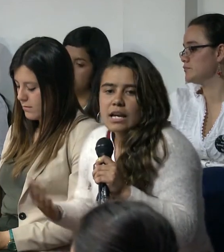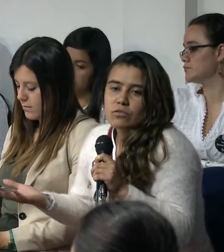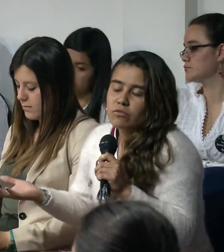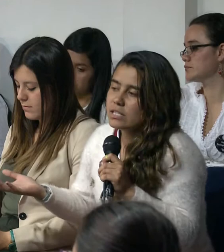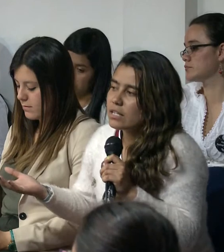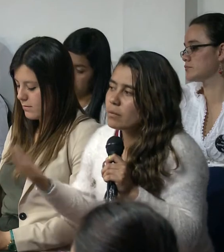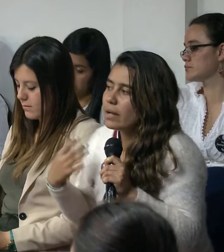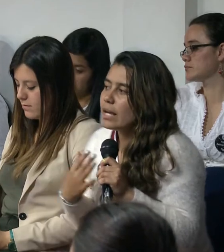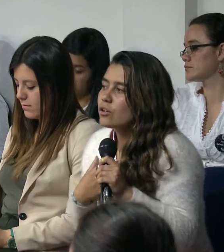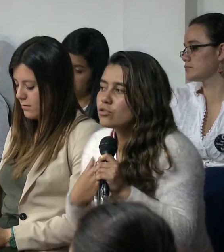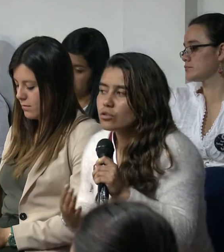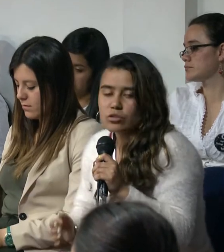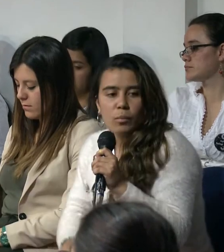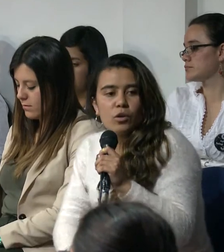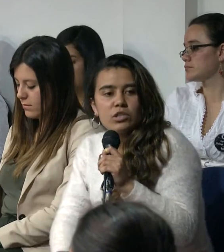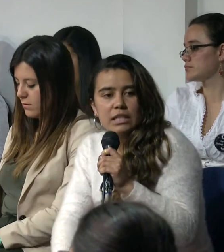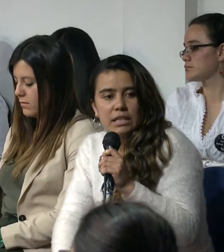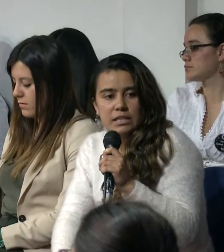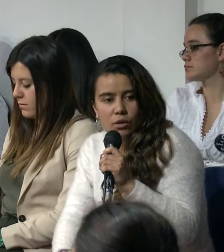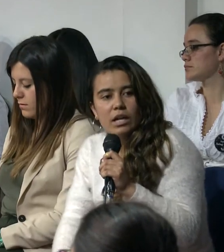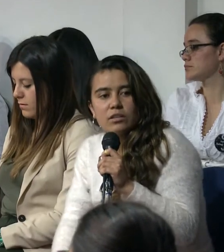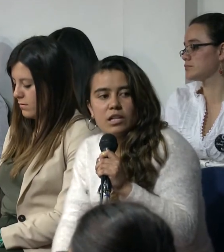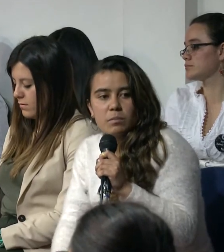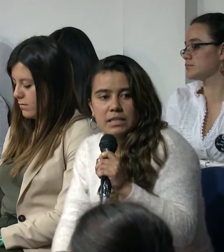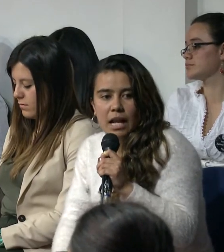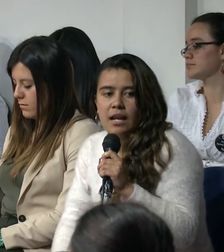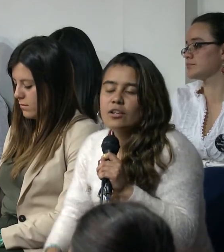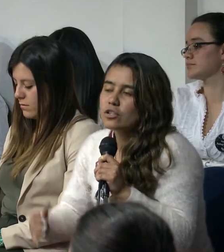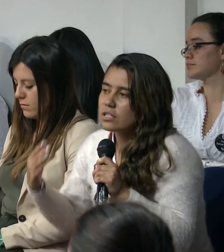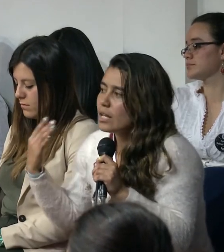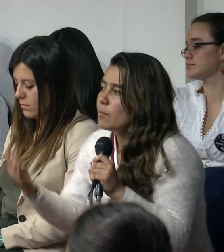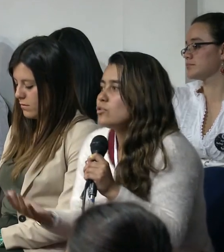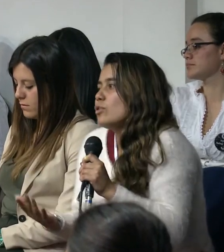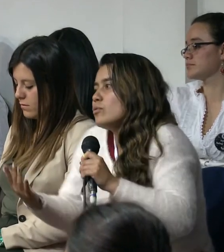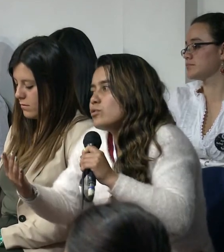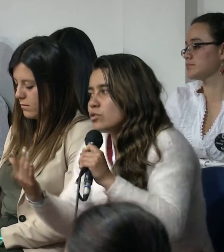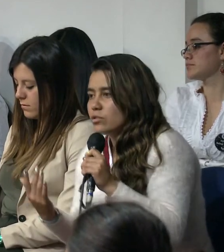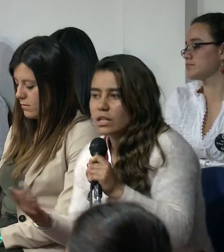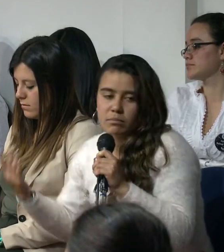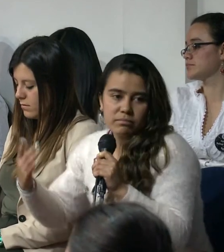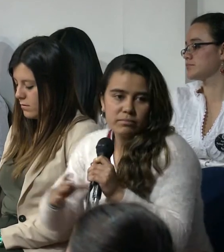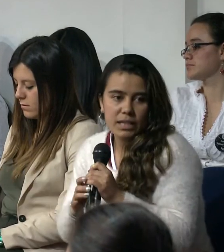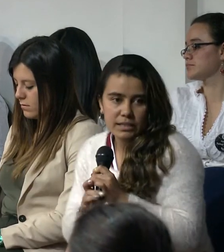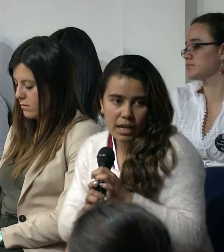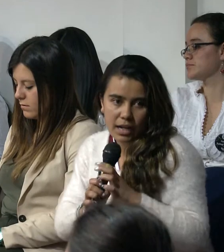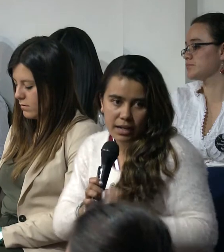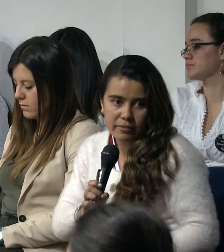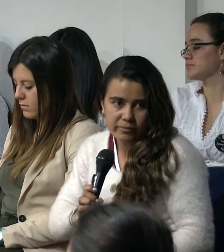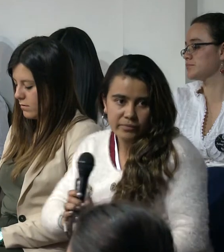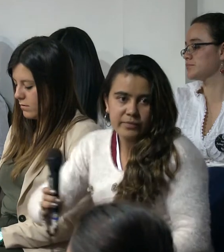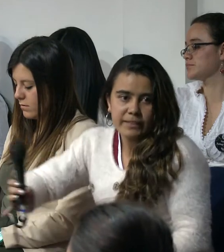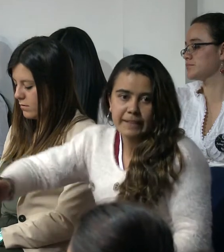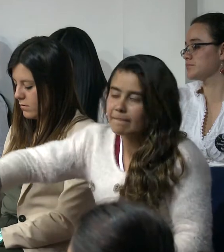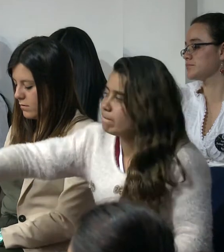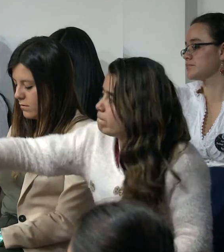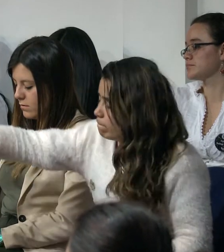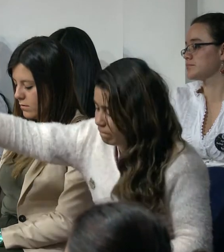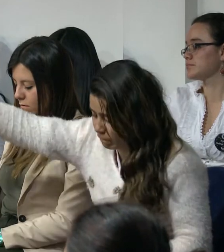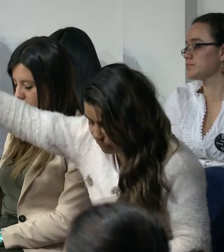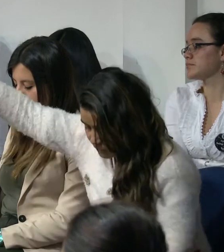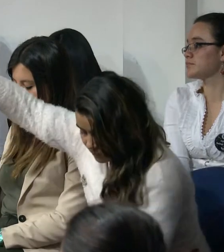compartir es suficiente para que nosotros como docentes de educación nos sintamos de esta carrera.